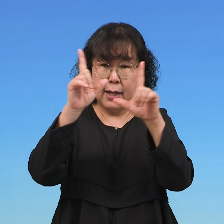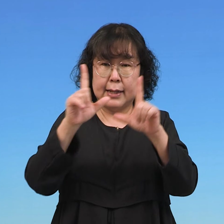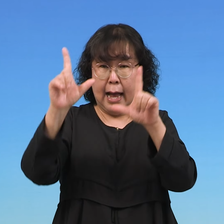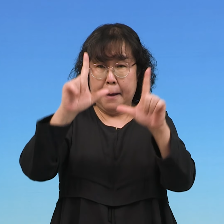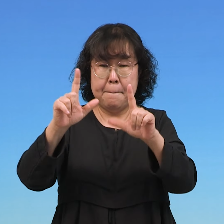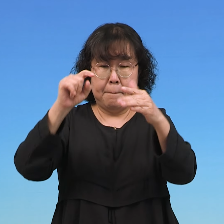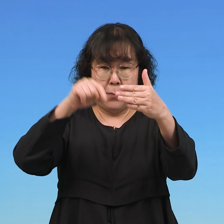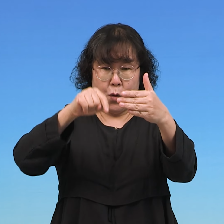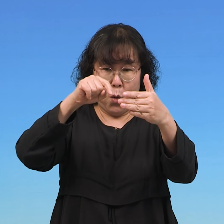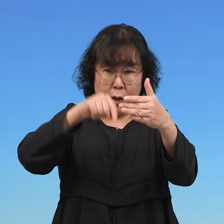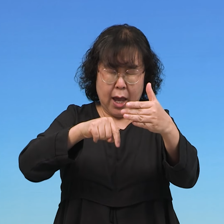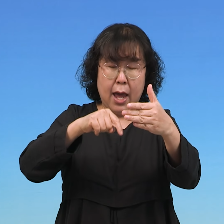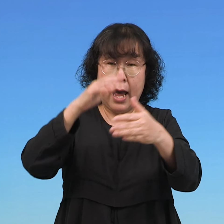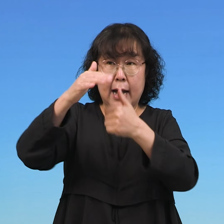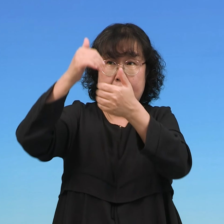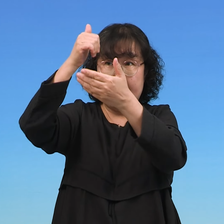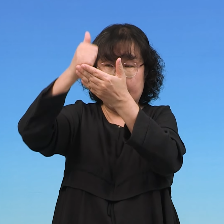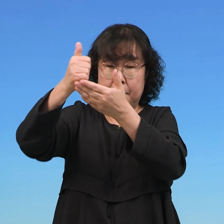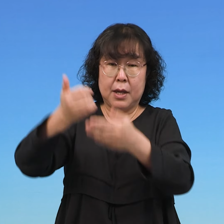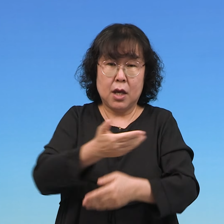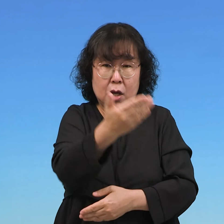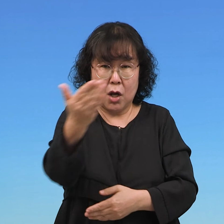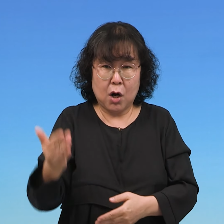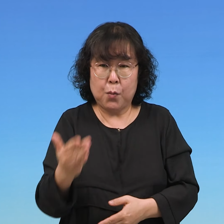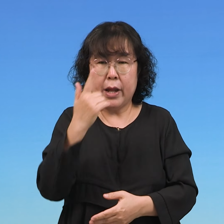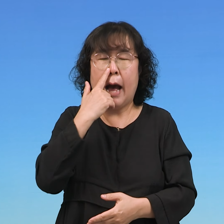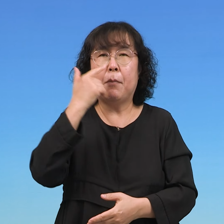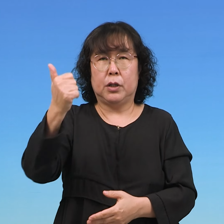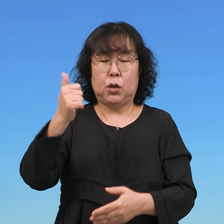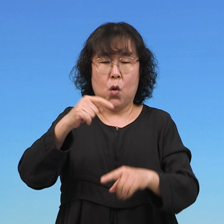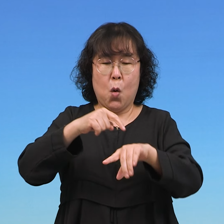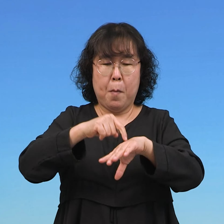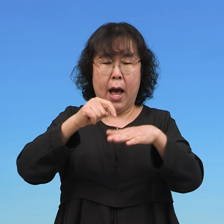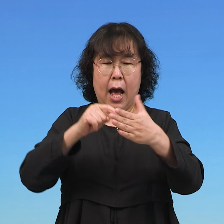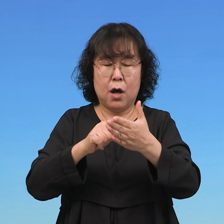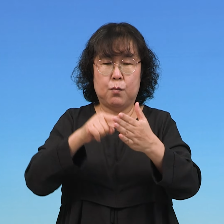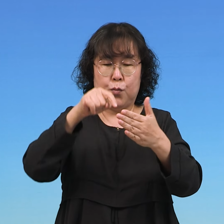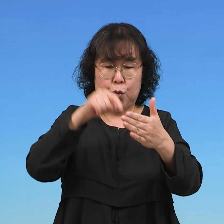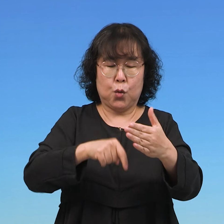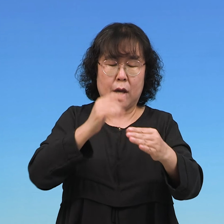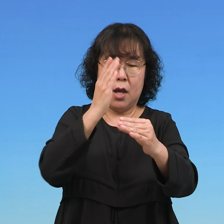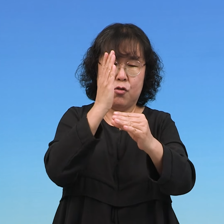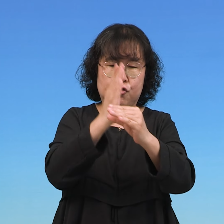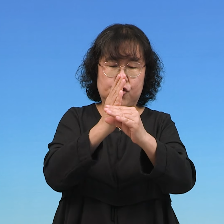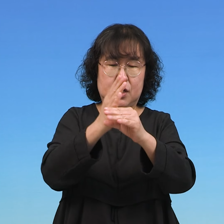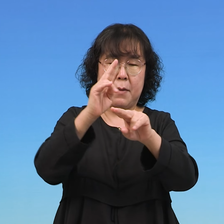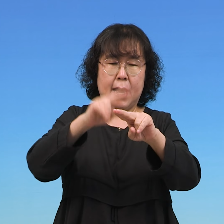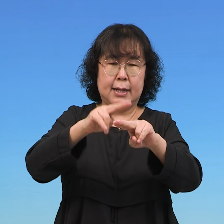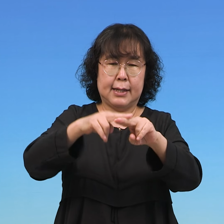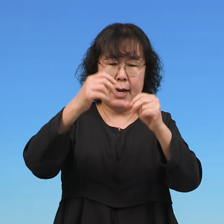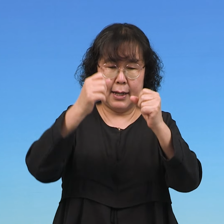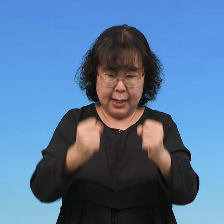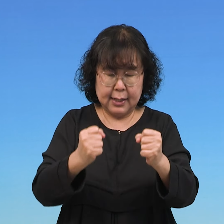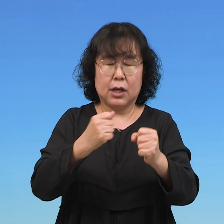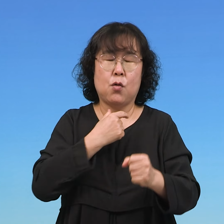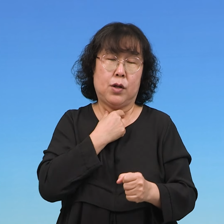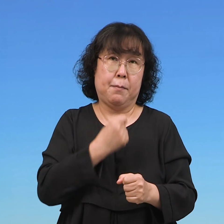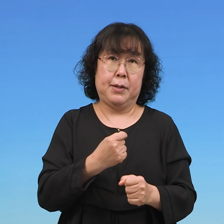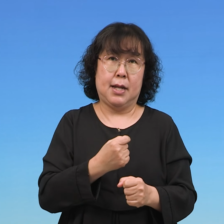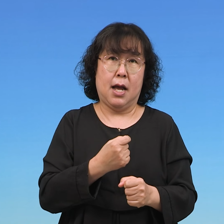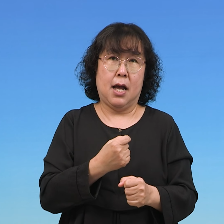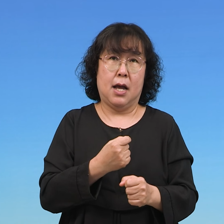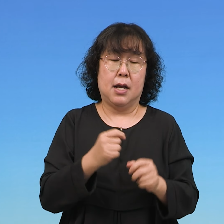인생에 하나님이 여러분의 아버지로 좌정에 계시기를 바랍니다. 하나님이 우리 중심에, 온 이 시대를